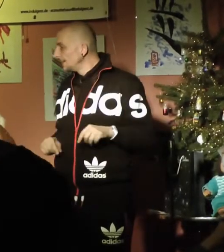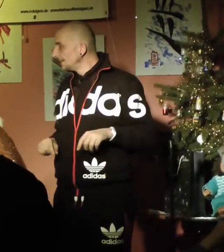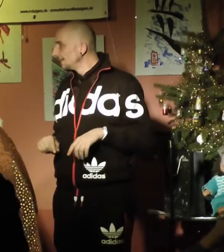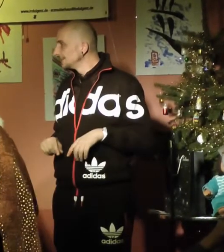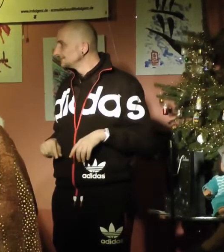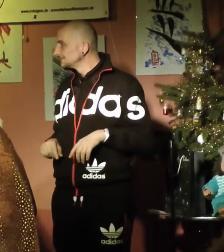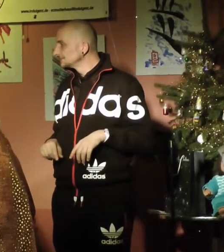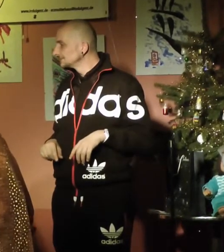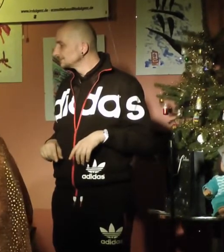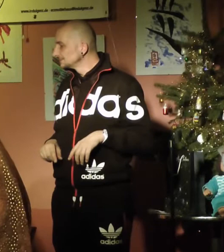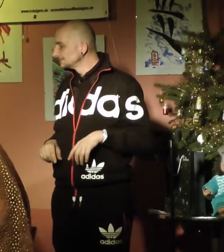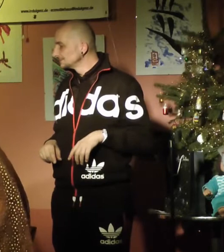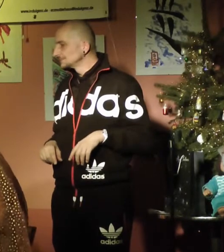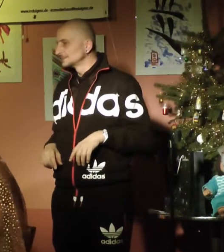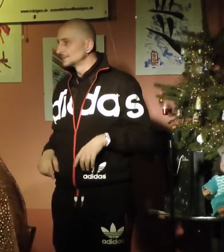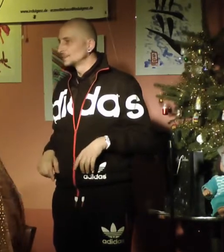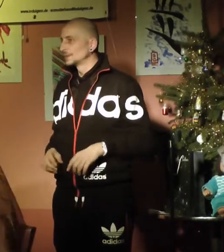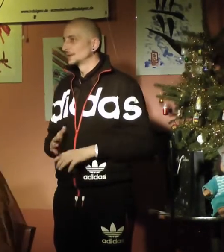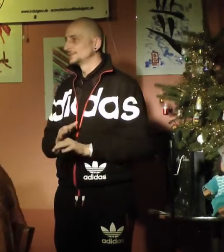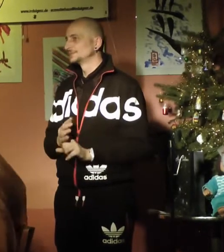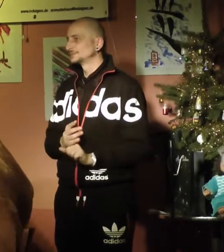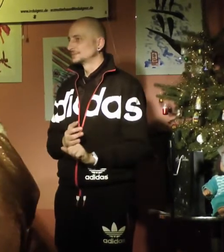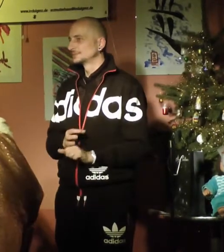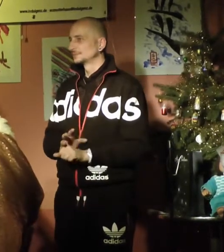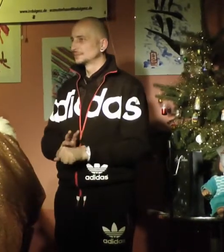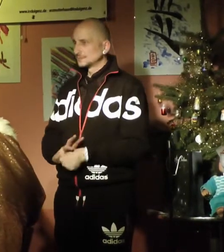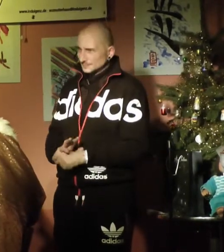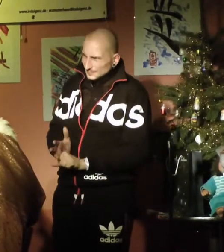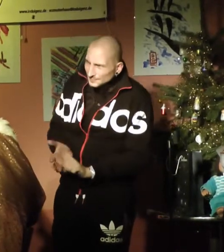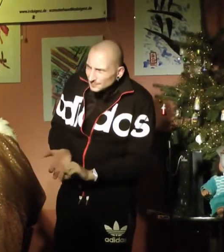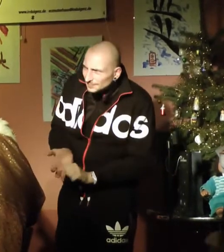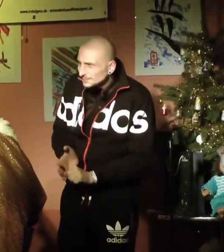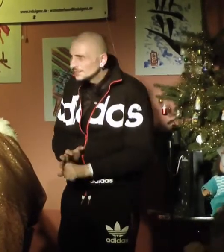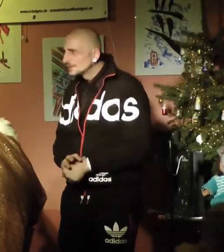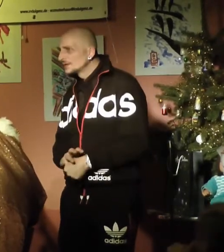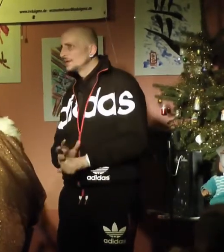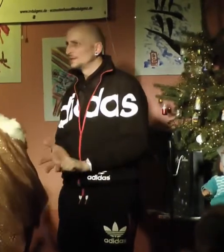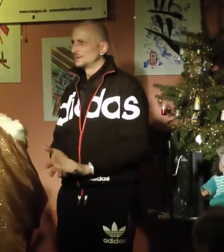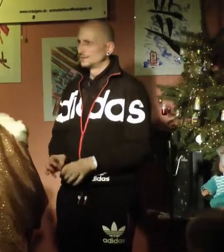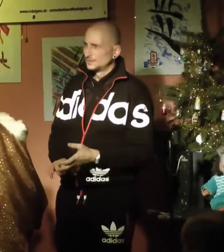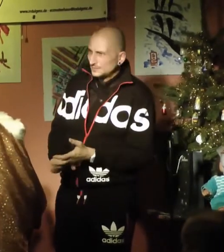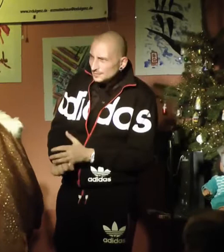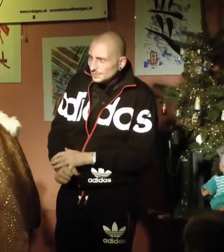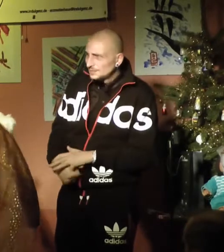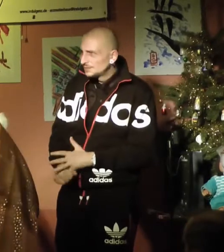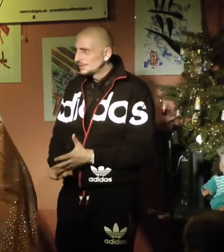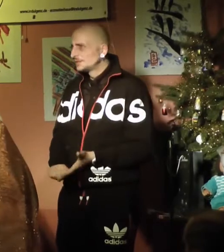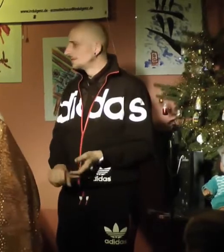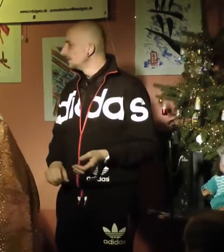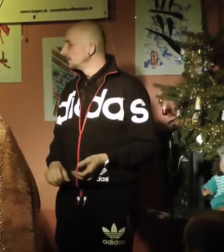Wunderbar. Komm bei mich, machen Sie ein Schnippelchen. Und such dir eine Tüte aus. Genau.